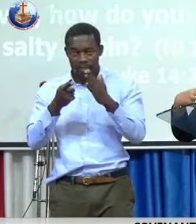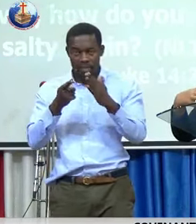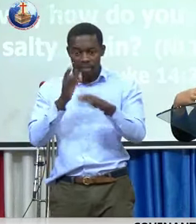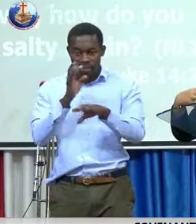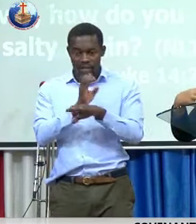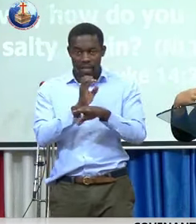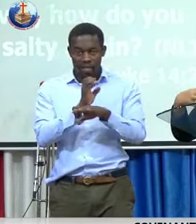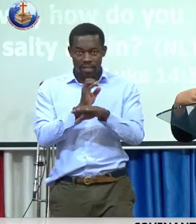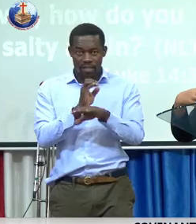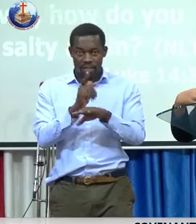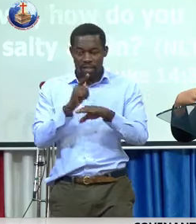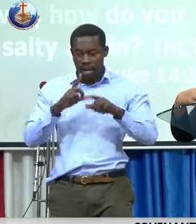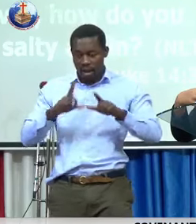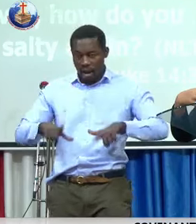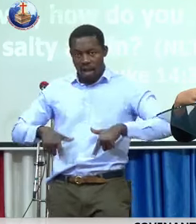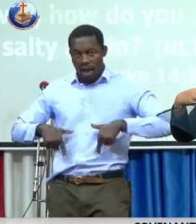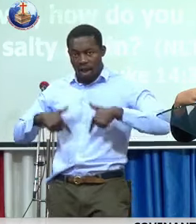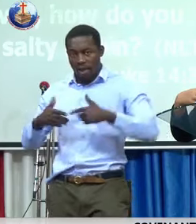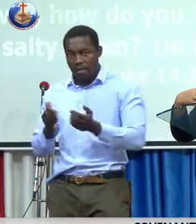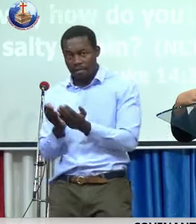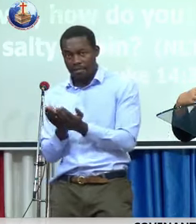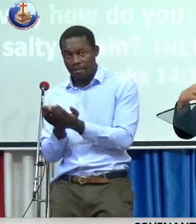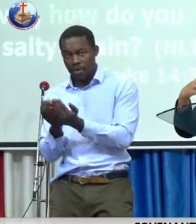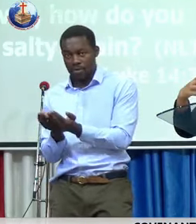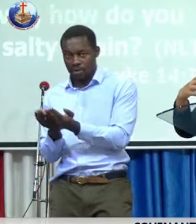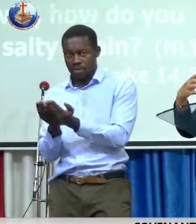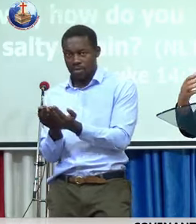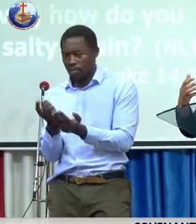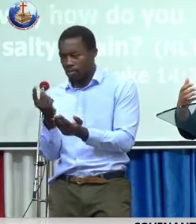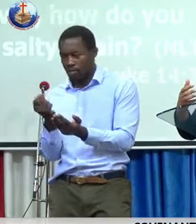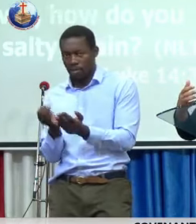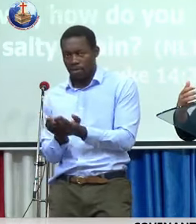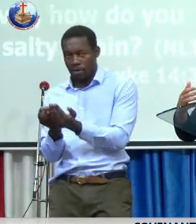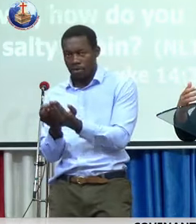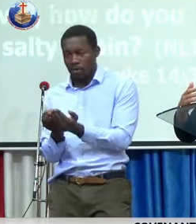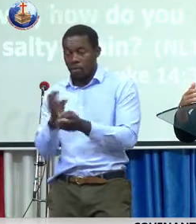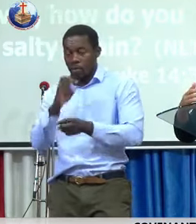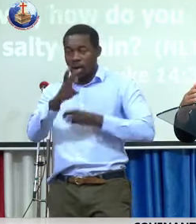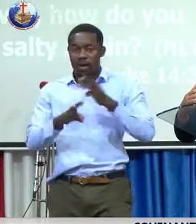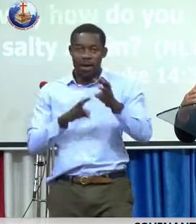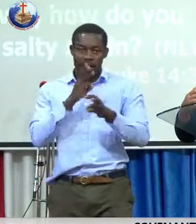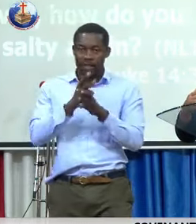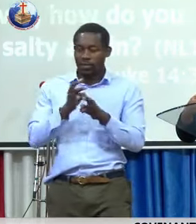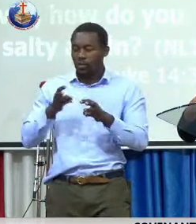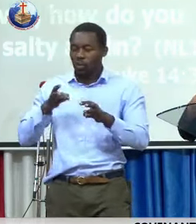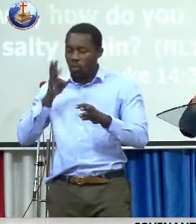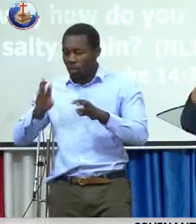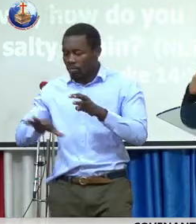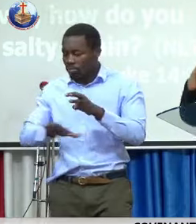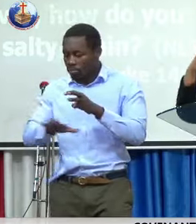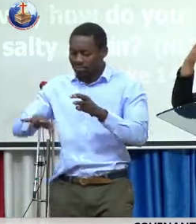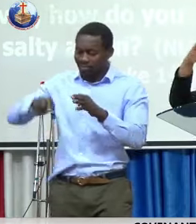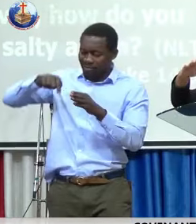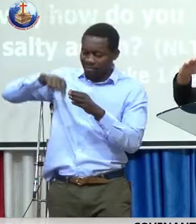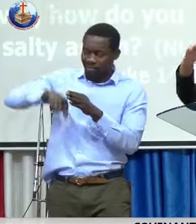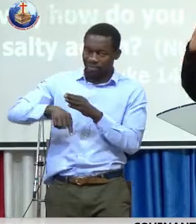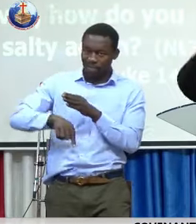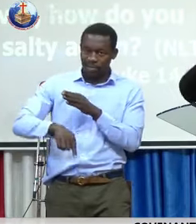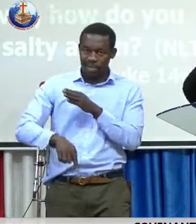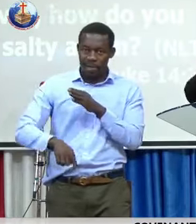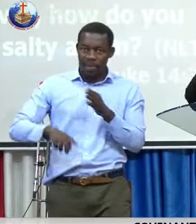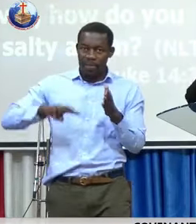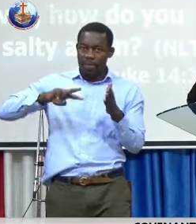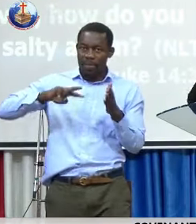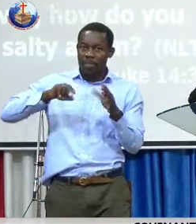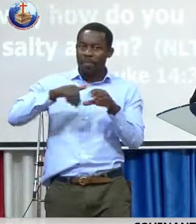Kanisa ndio kile chombo cha kuokoa. This world is sinking. Ulimwengu unazama. People are meant to be jumping